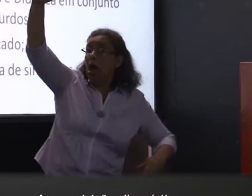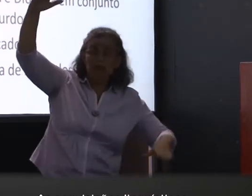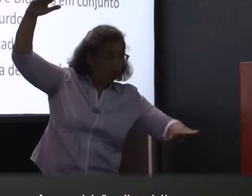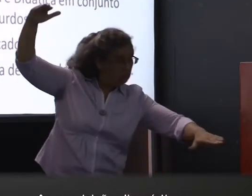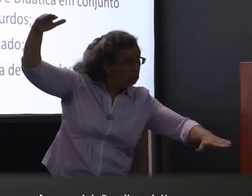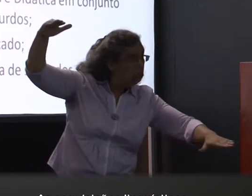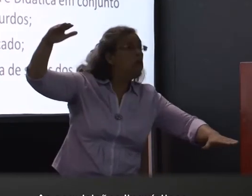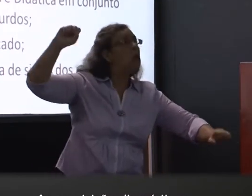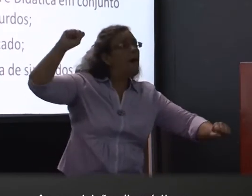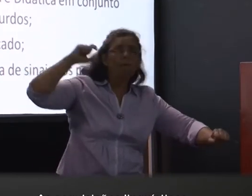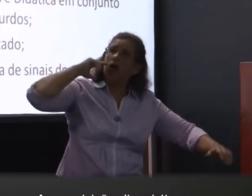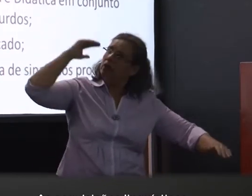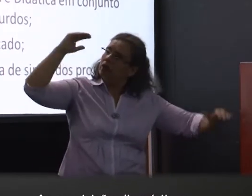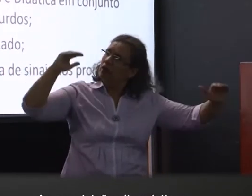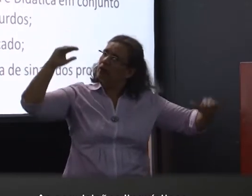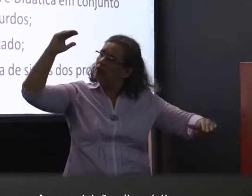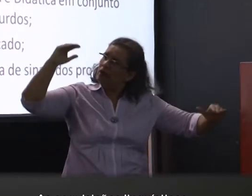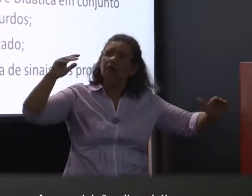as aquisições linguísticas.